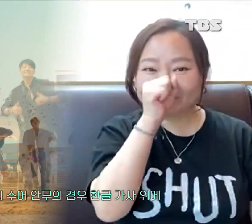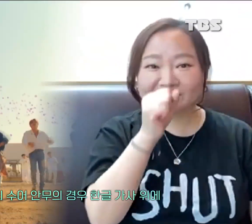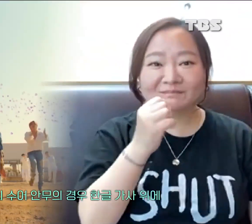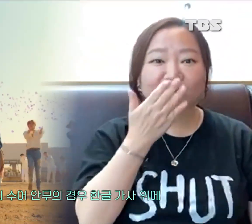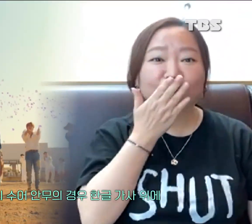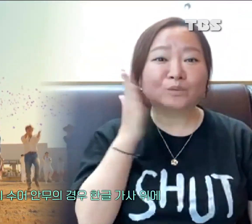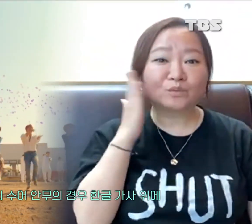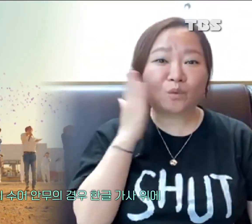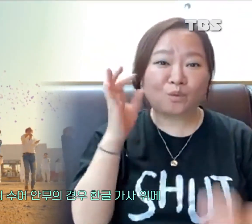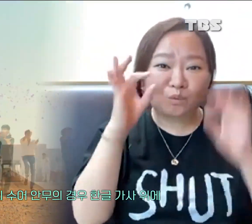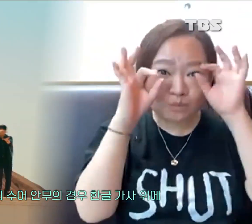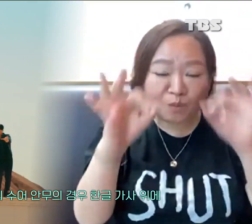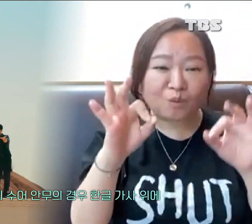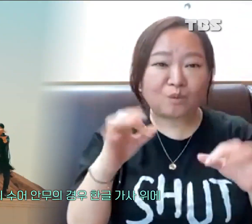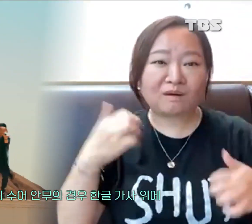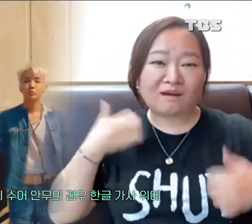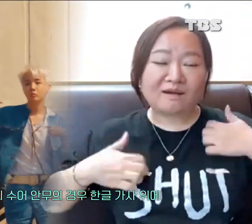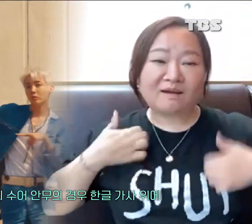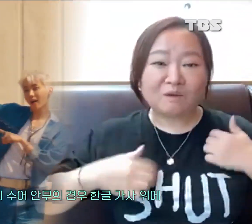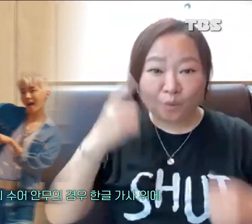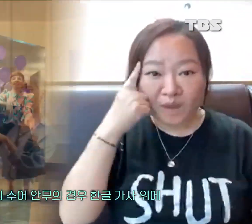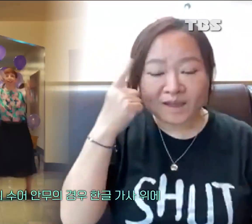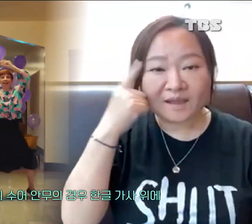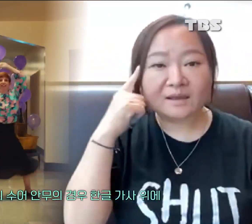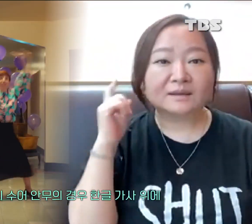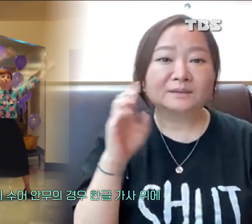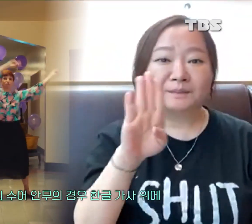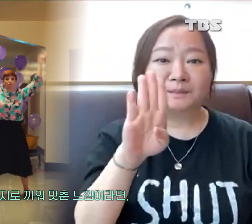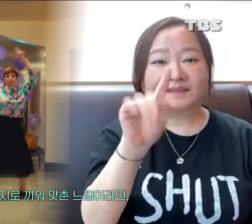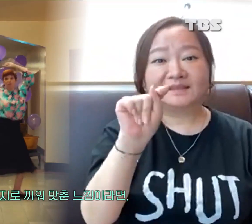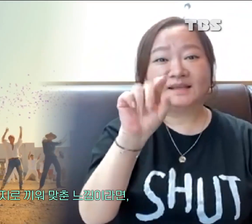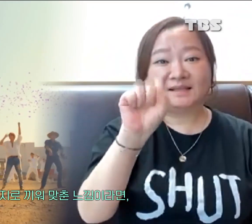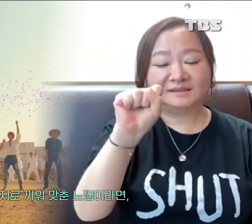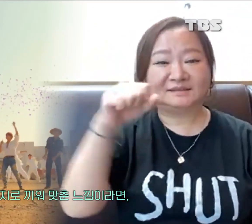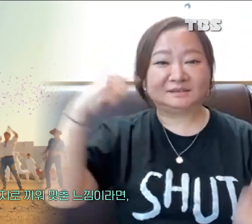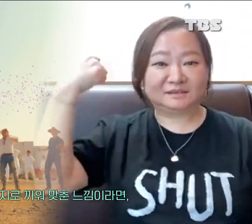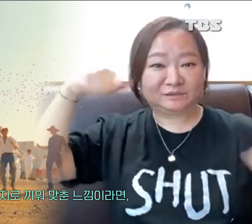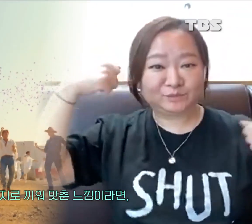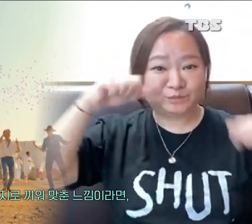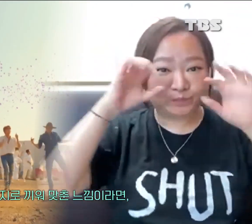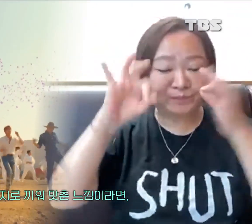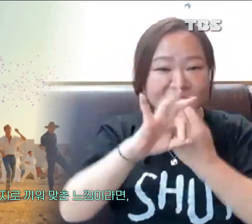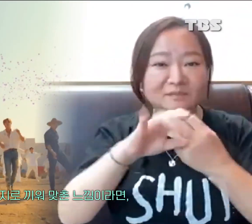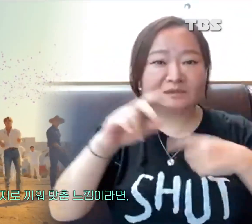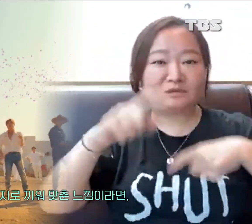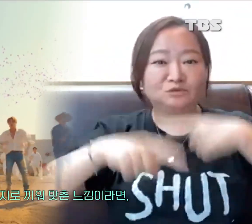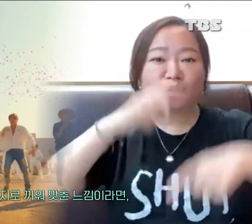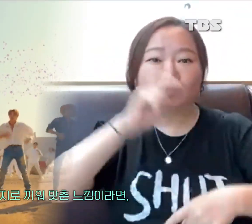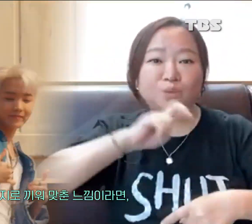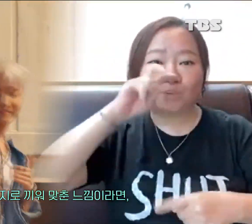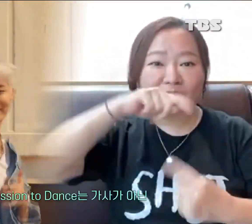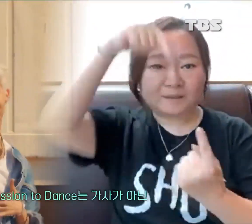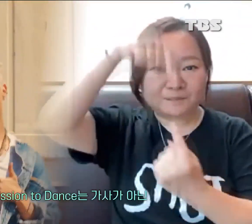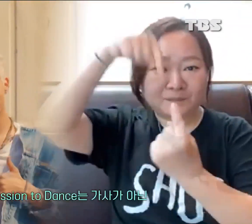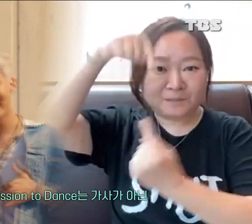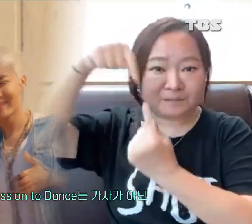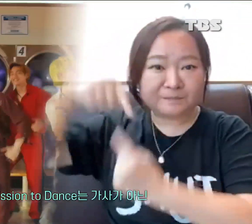기존의 수어 노래들은 한글 가사에 맞춰서 수어를 더 씌워놨는데 이번에 BTS의